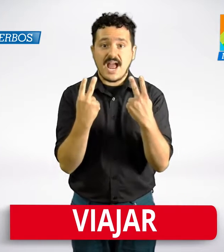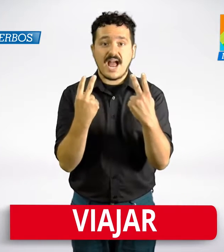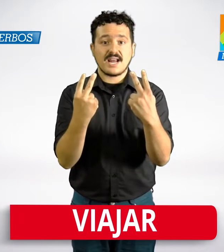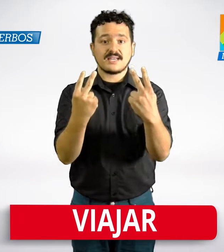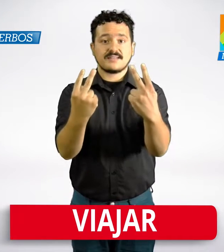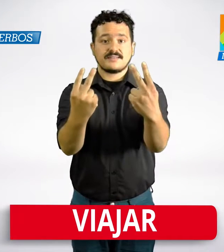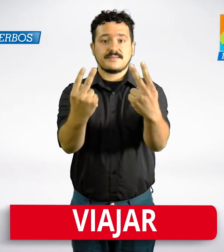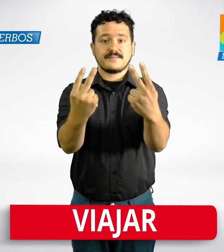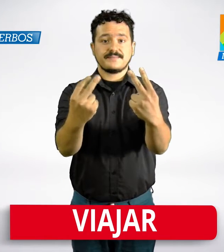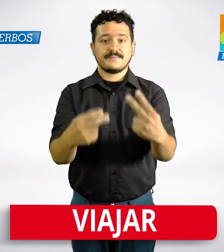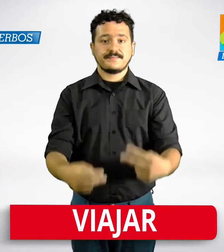Viajar.